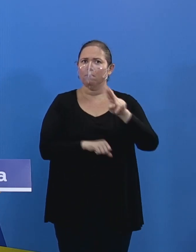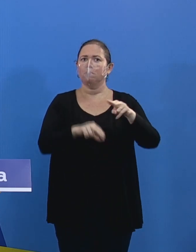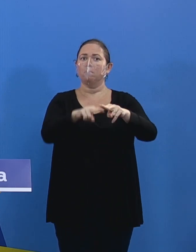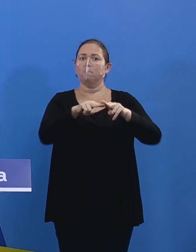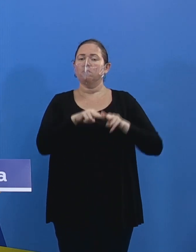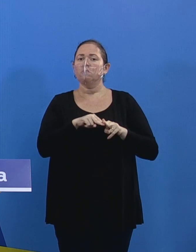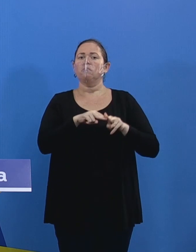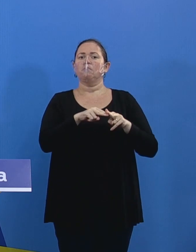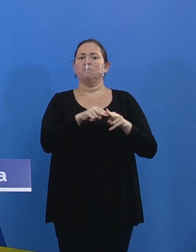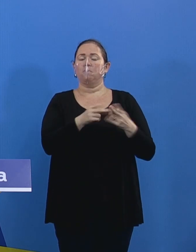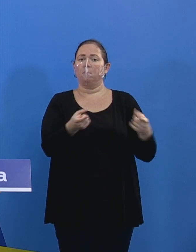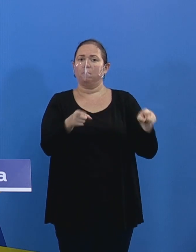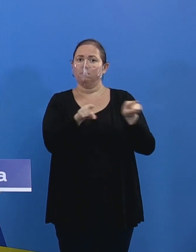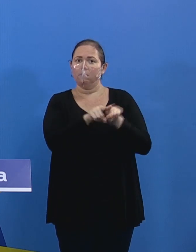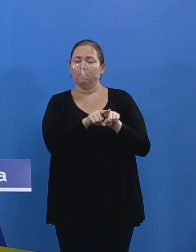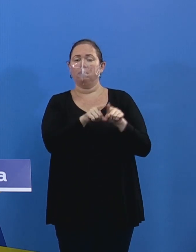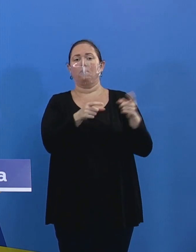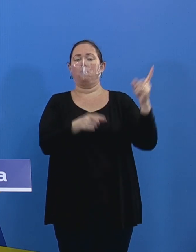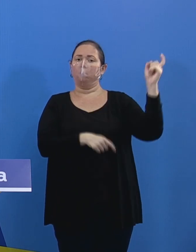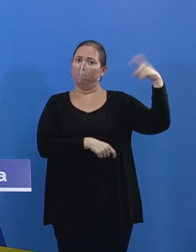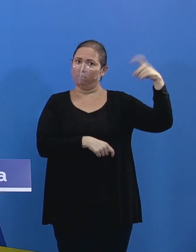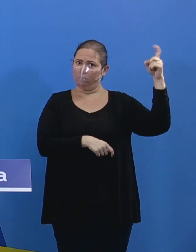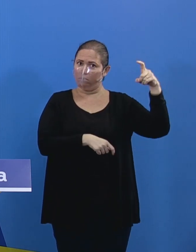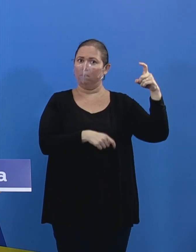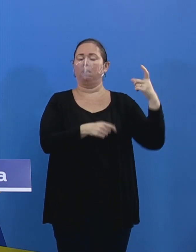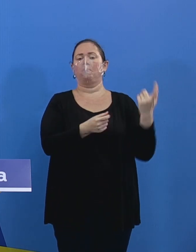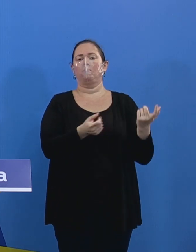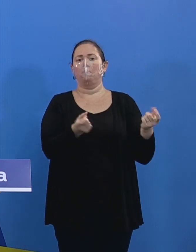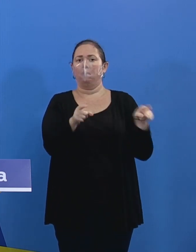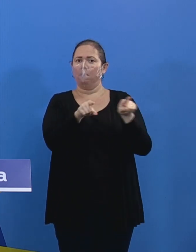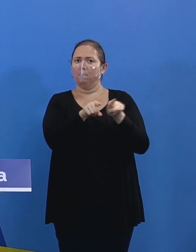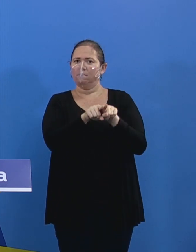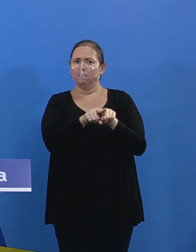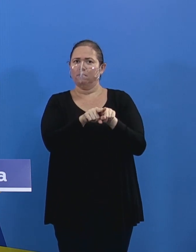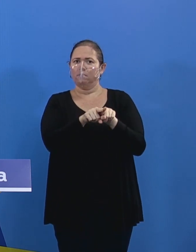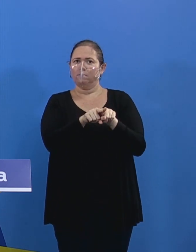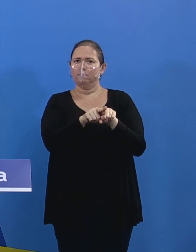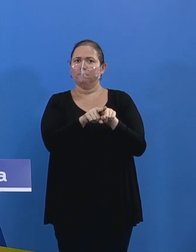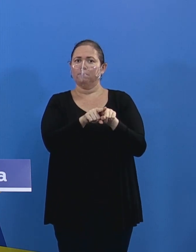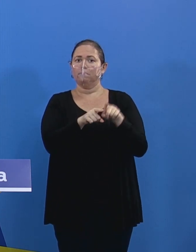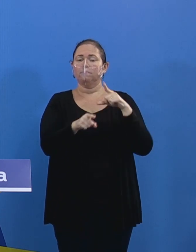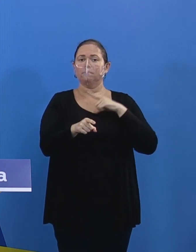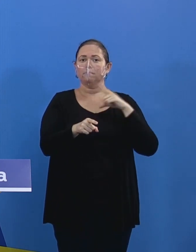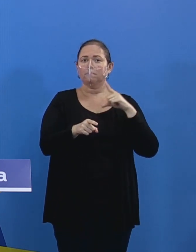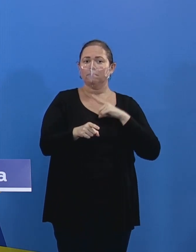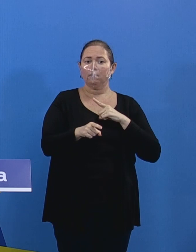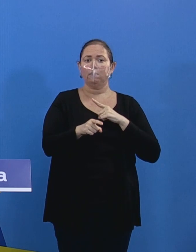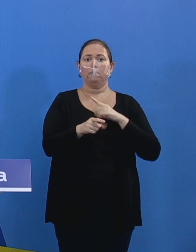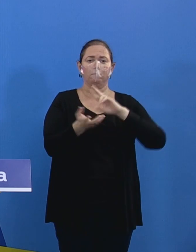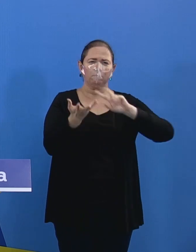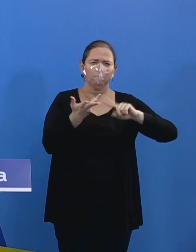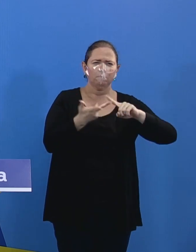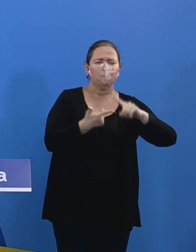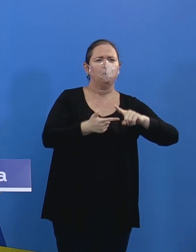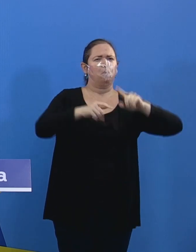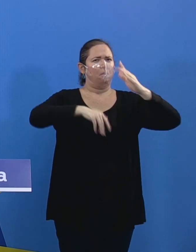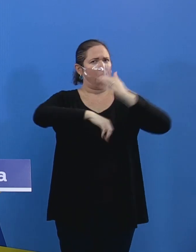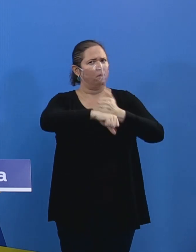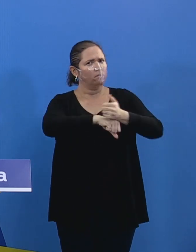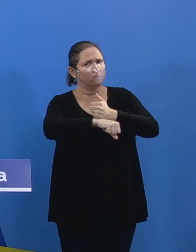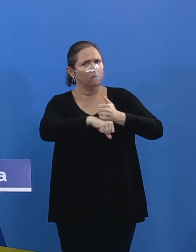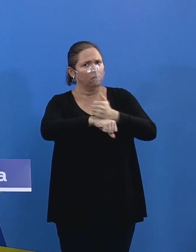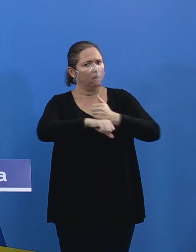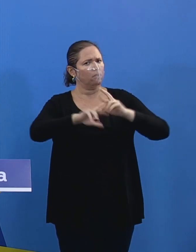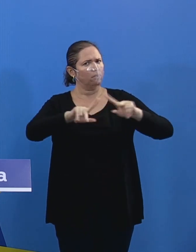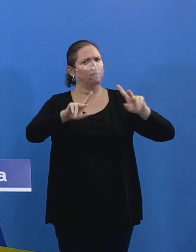encomenda tecnológica que a Prefeitura do Recife fez ao Porto Digital, juntando vários especialistas de várias áreas e